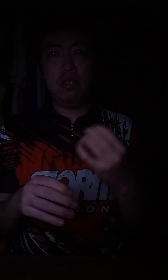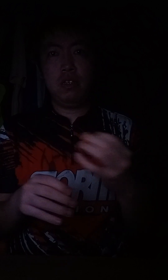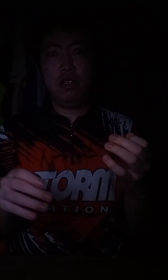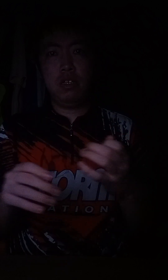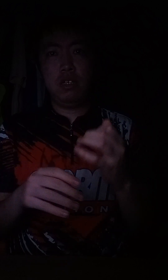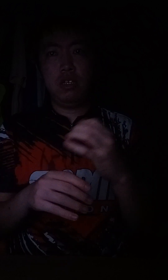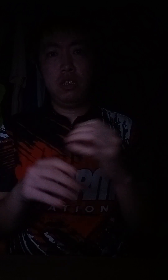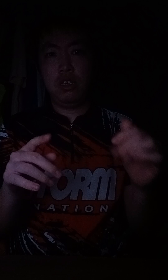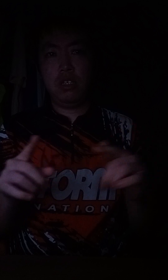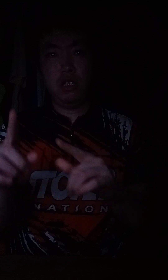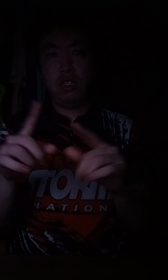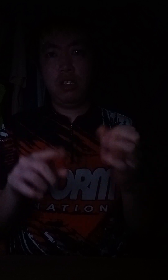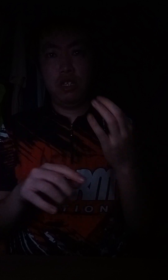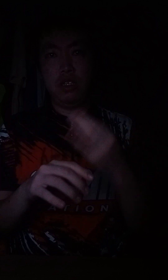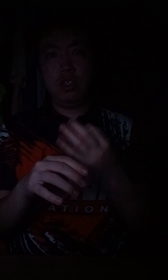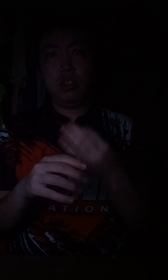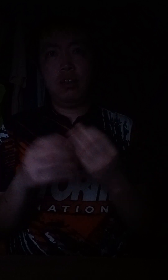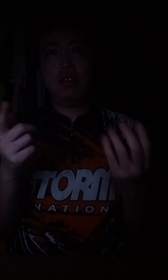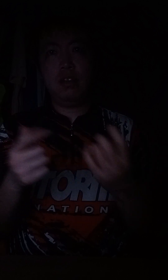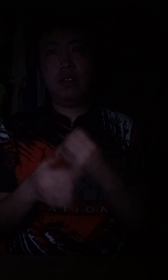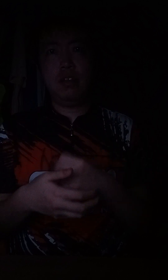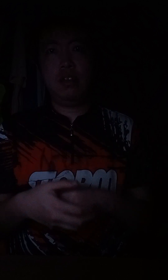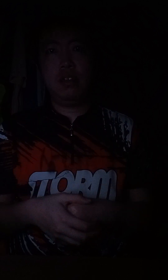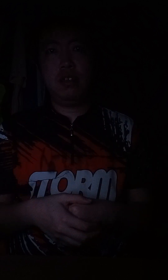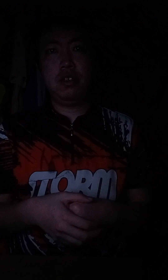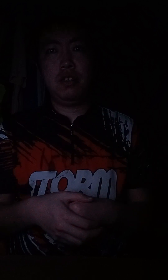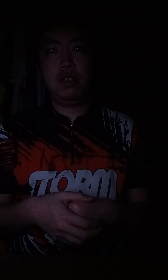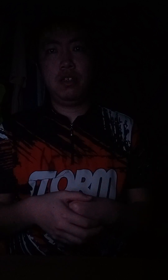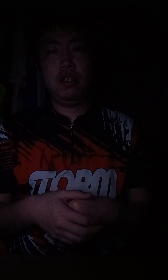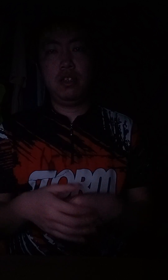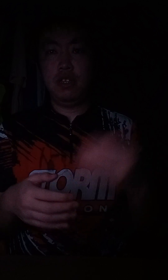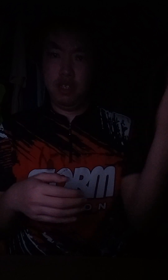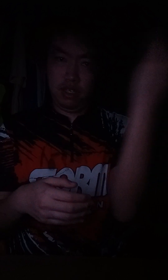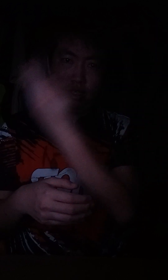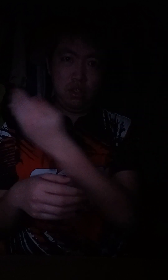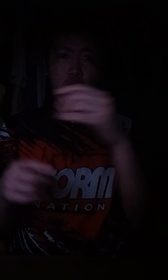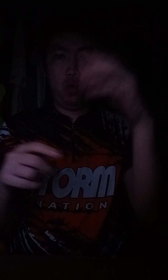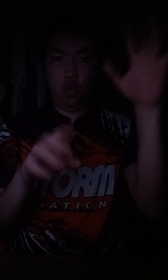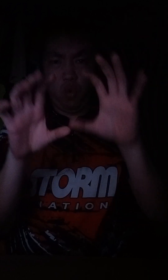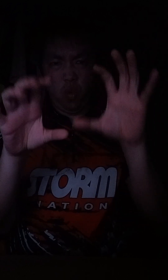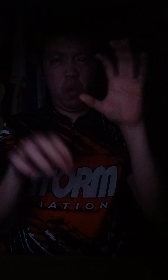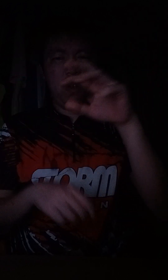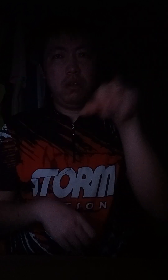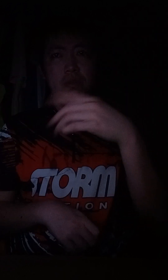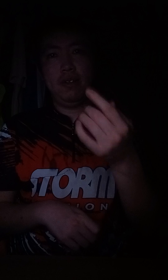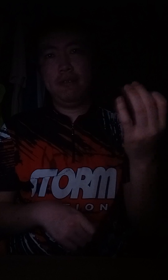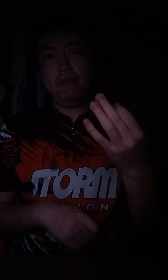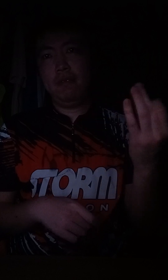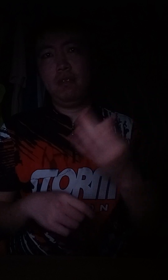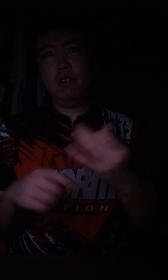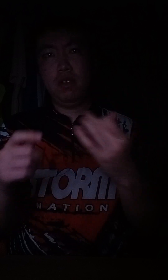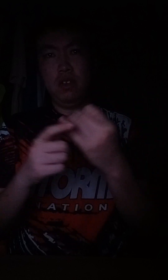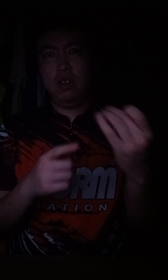아직도 사용하고 있는 것으로 확인됐습니다. 깨끗한 화장실을 만들자는 대책이 오히려 역효과를 내고